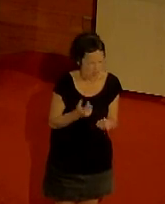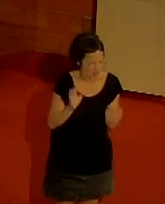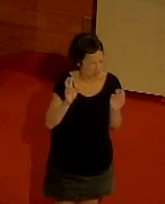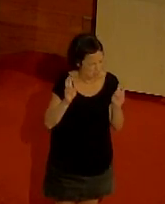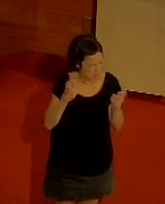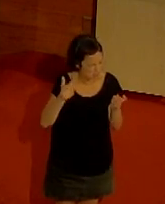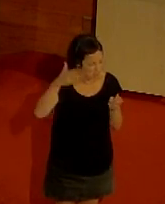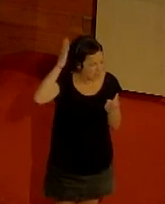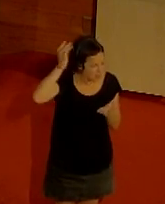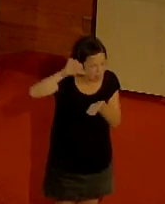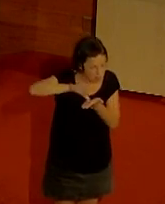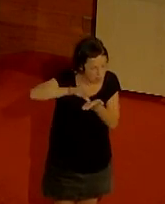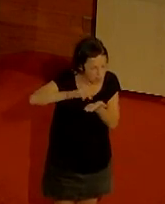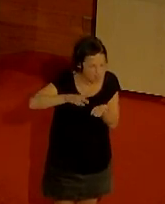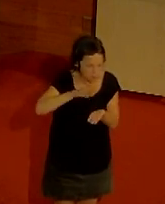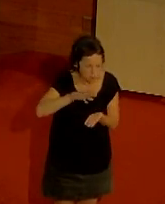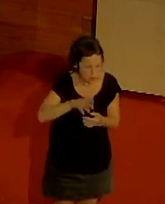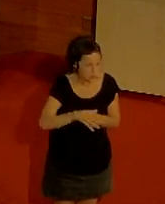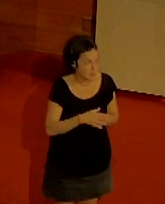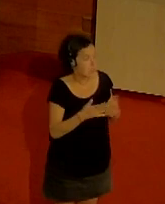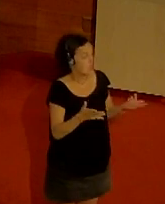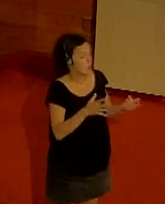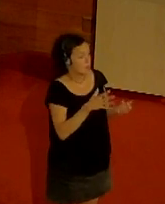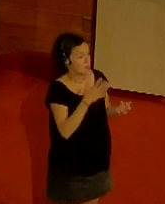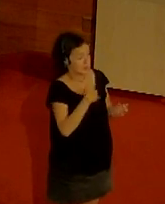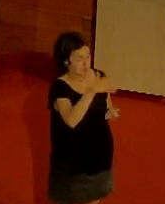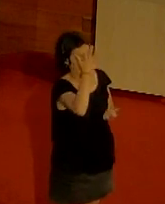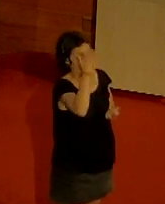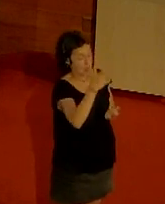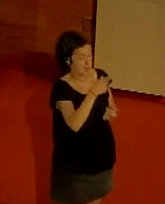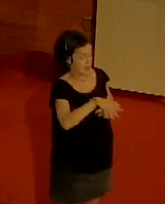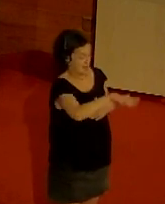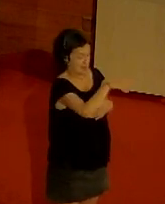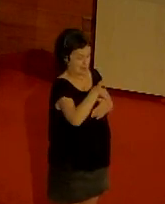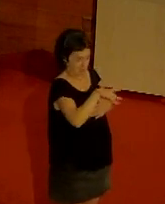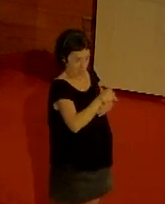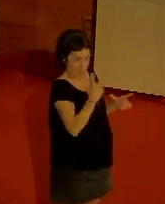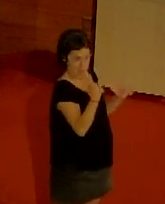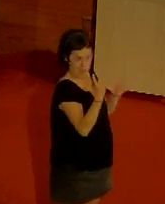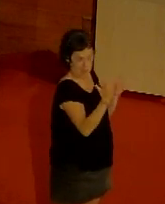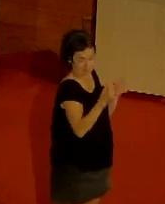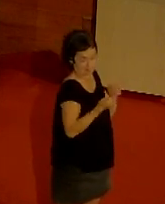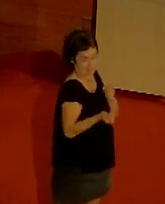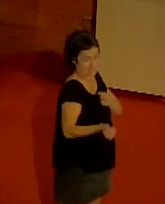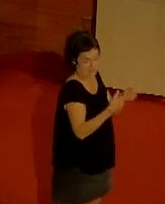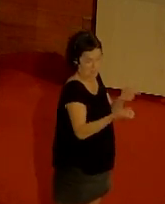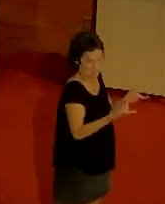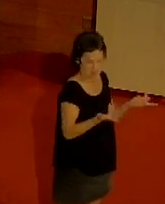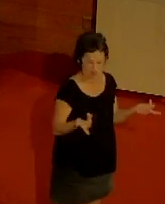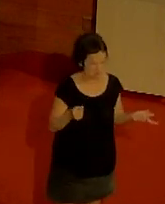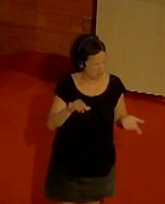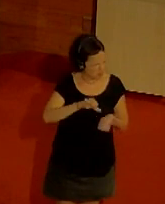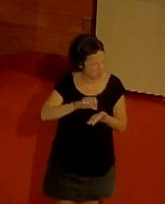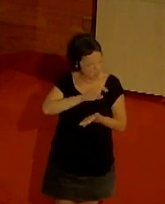no... Porque él me decía, no, así recordarán su paso por el campo de desplazados. Digo, pero si es que esto está en otros lugares del mundo. Digo, no entiendo muy bien. Me